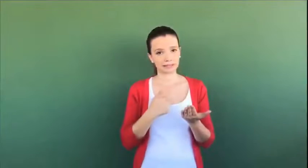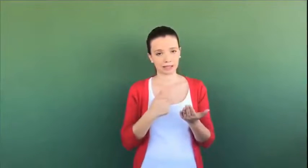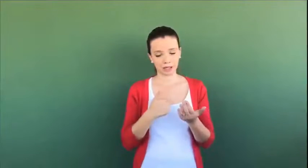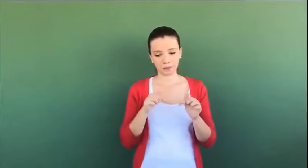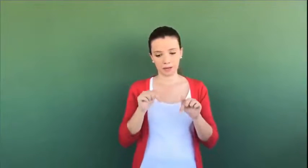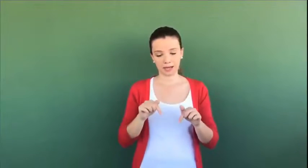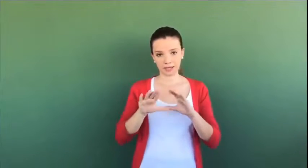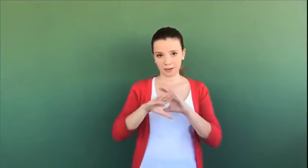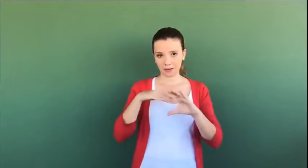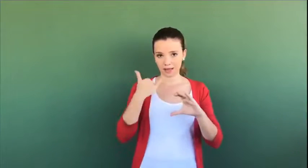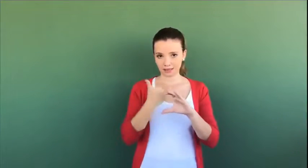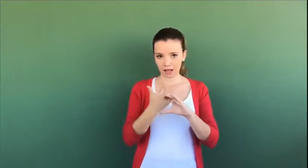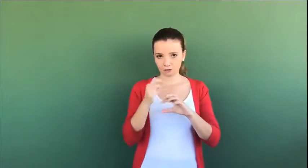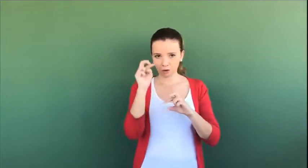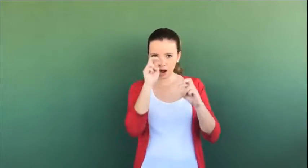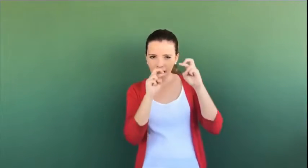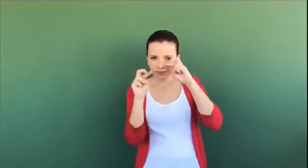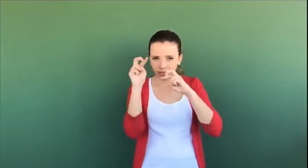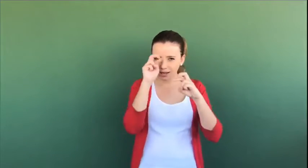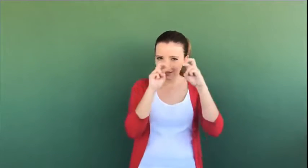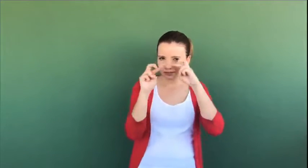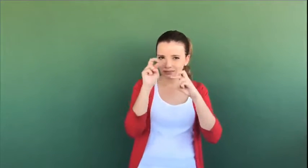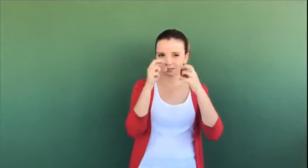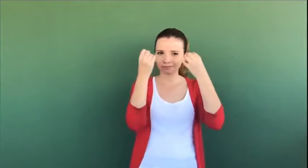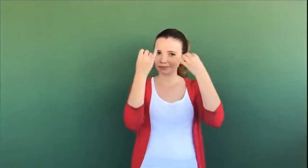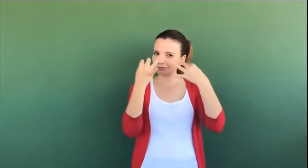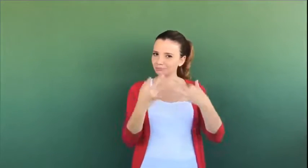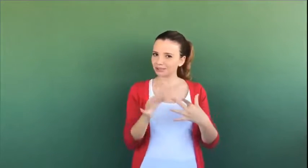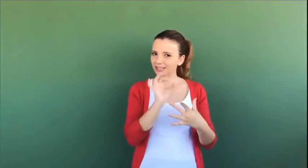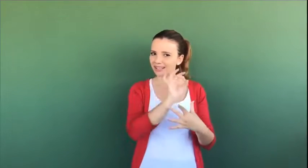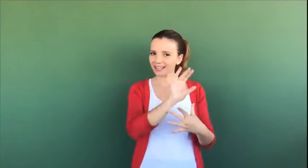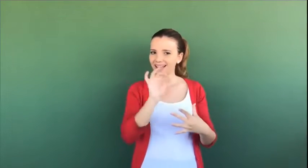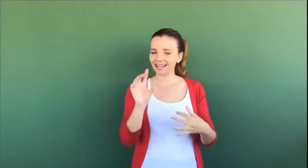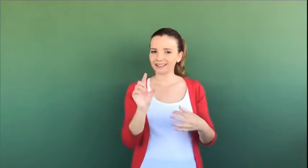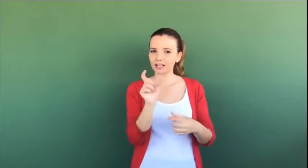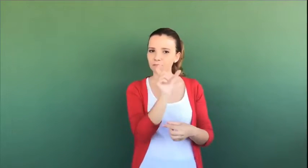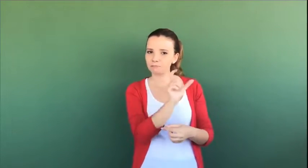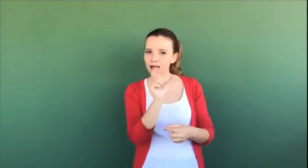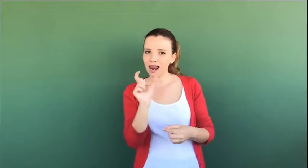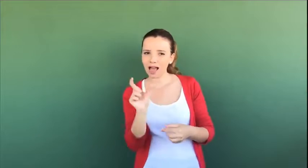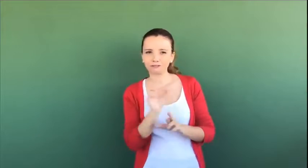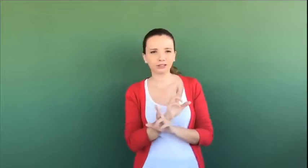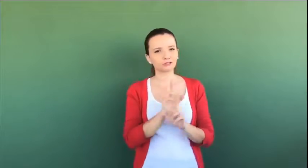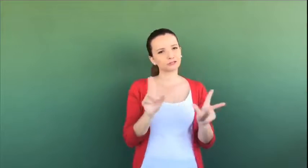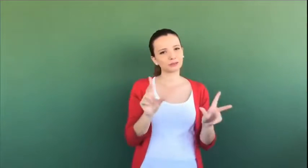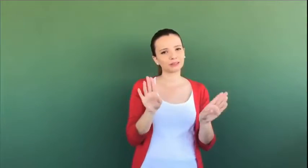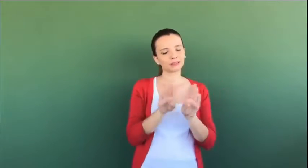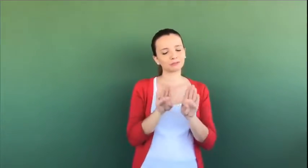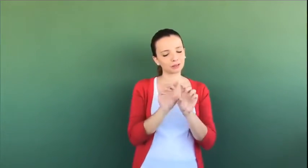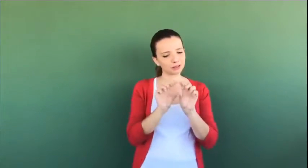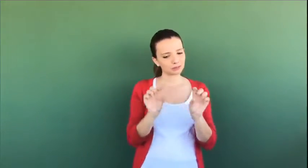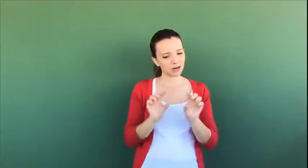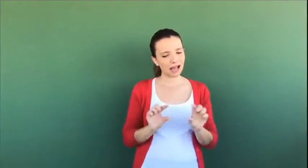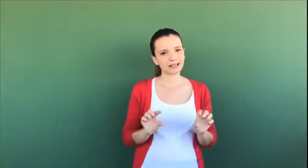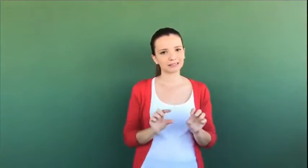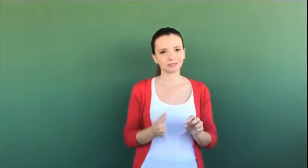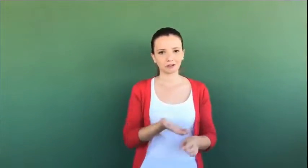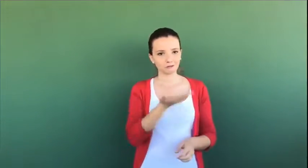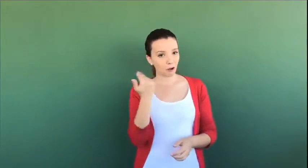hoje, eu aqui no canal vou analisar e explicar cada palavra e frase do